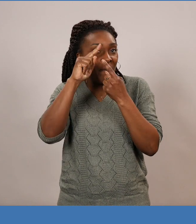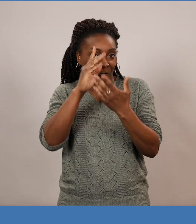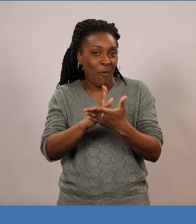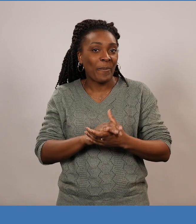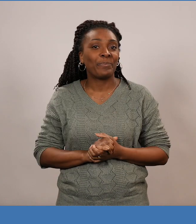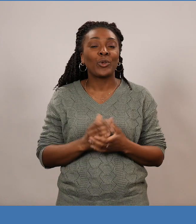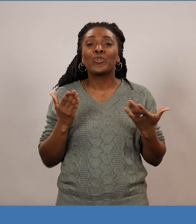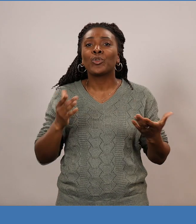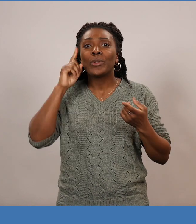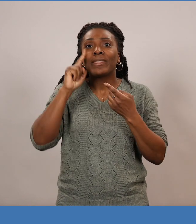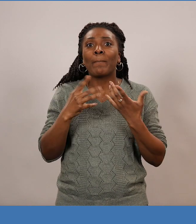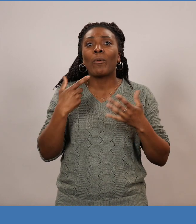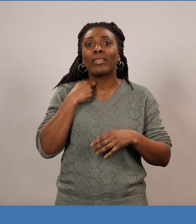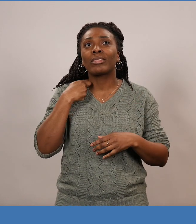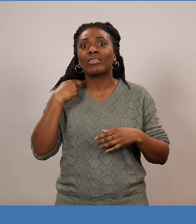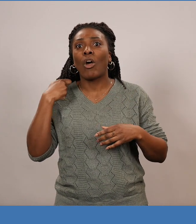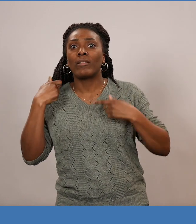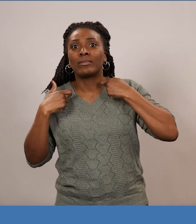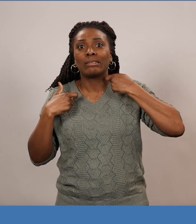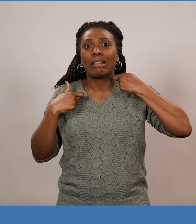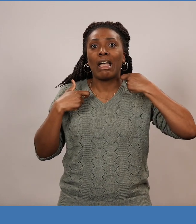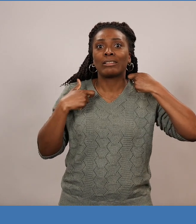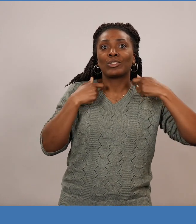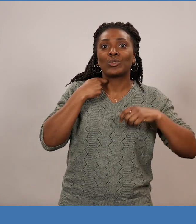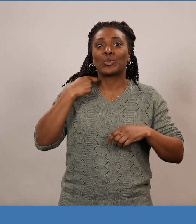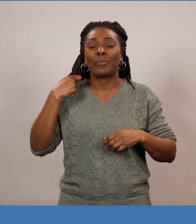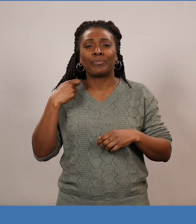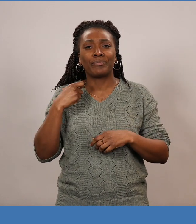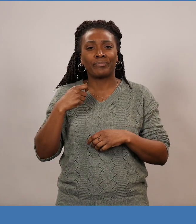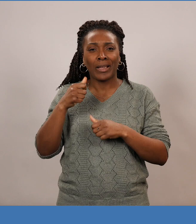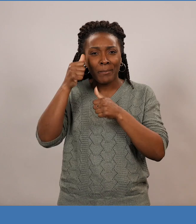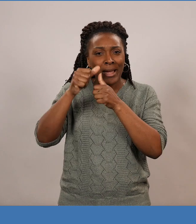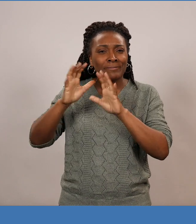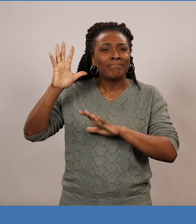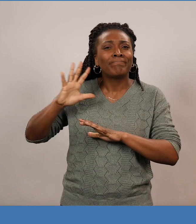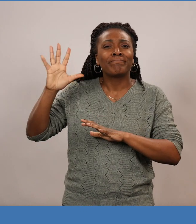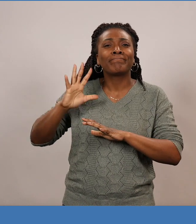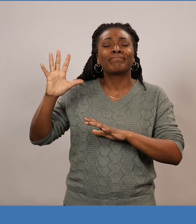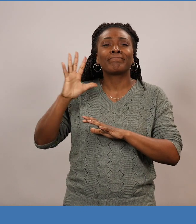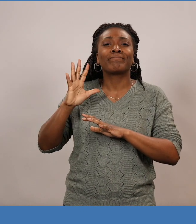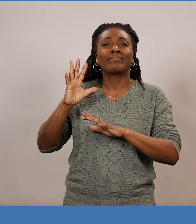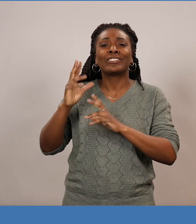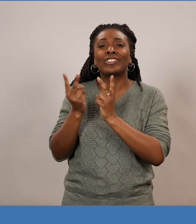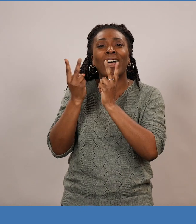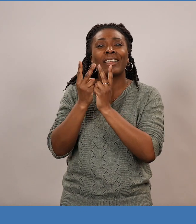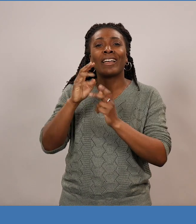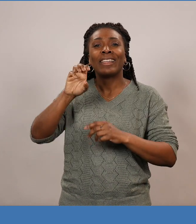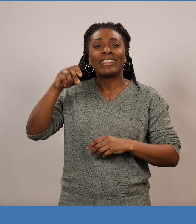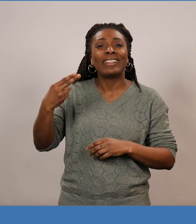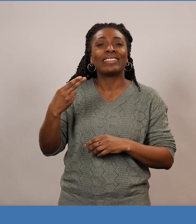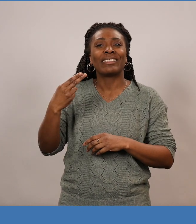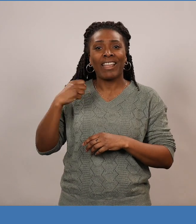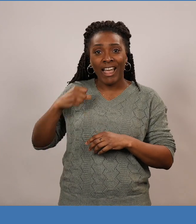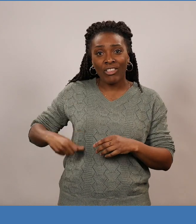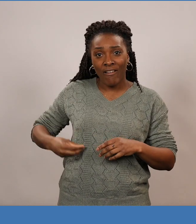aujourd'hui, j'aimerais vous parler de la tentation. Depuis le Jardin d'Éden, depuis l'expérience d'Adam et Ève,